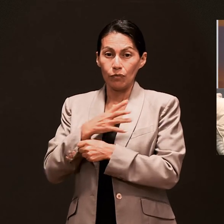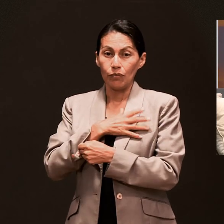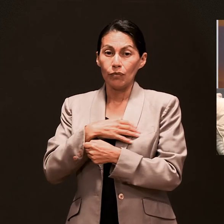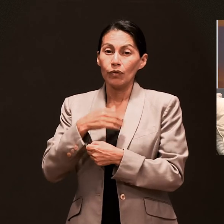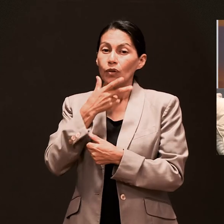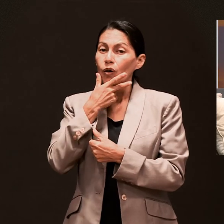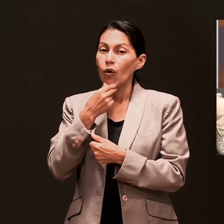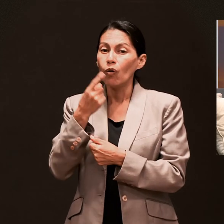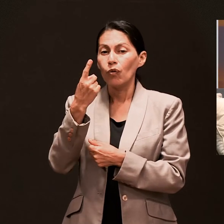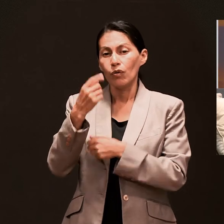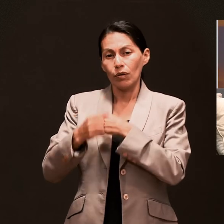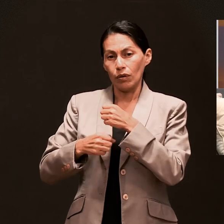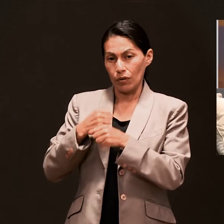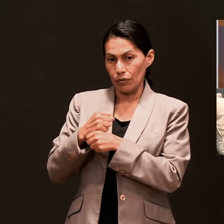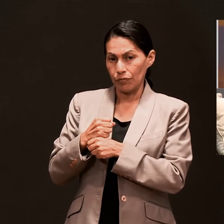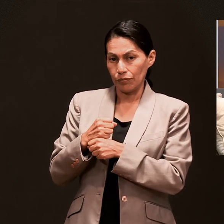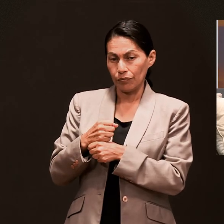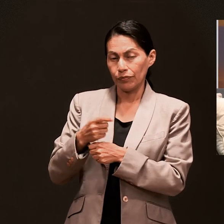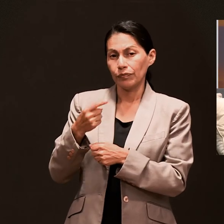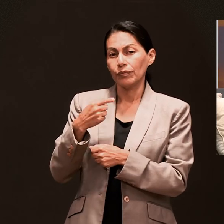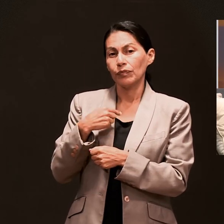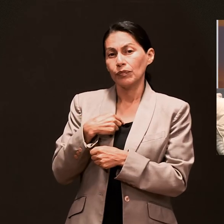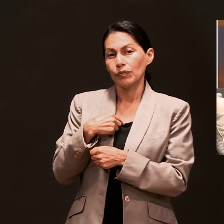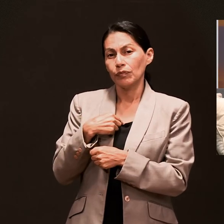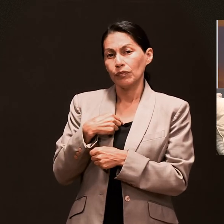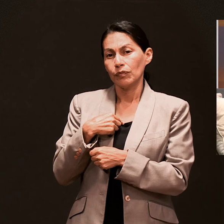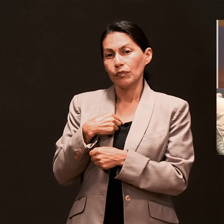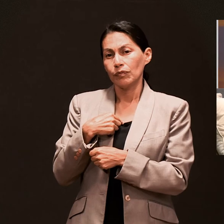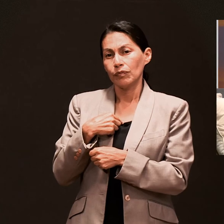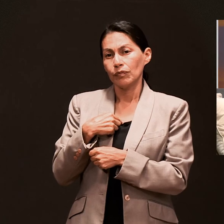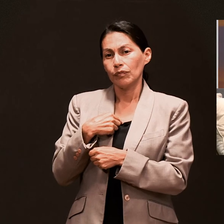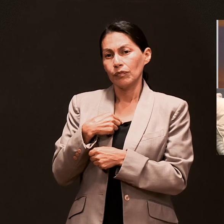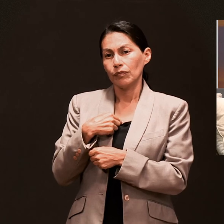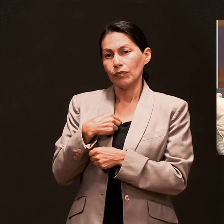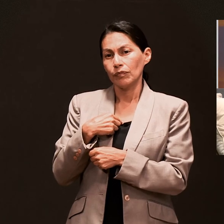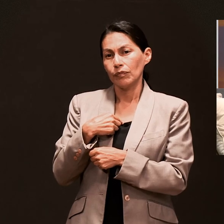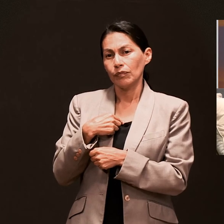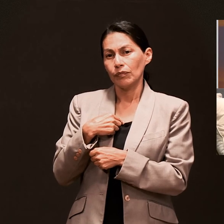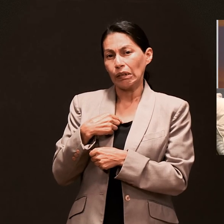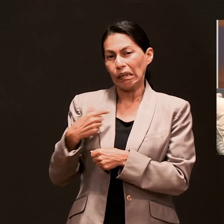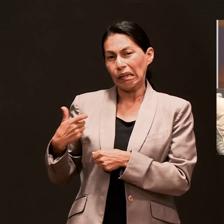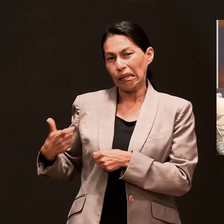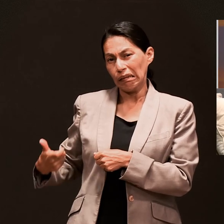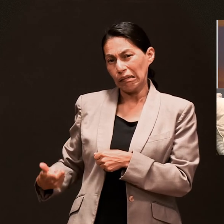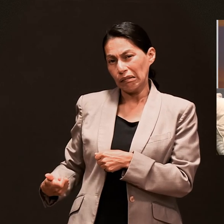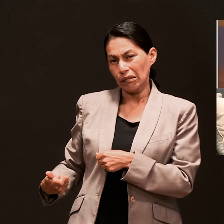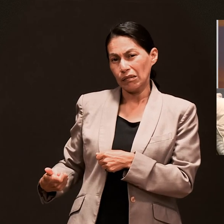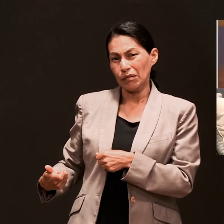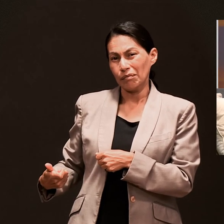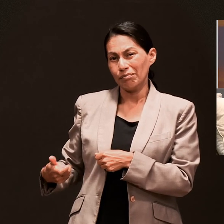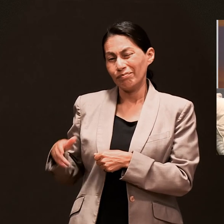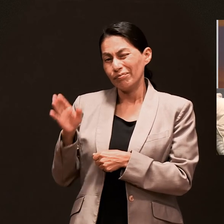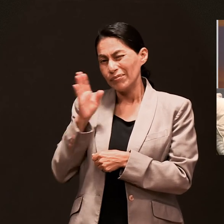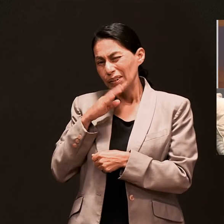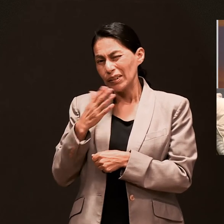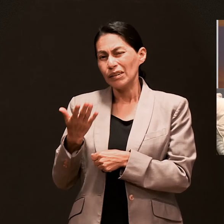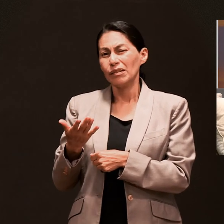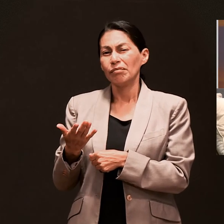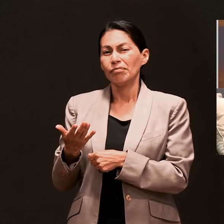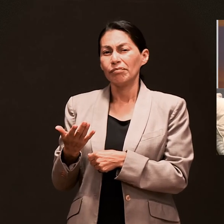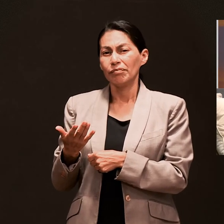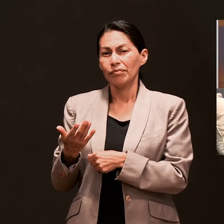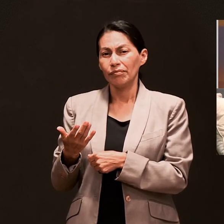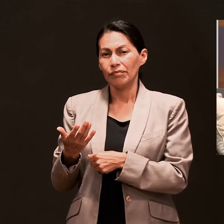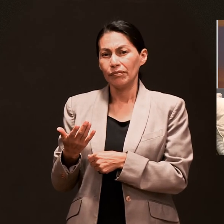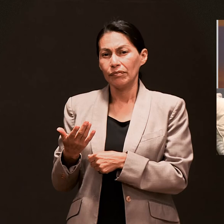y pues tuve una situación de de de de de de de por una mala inyección